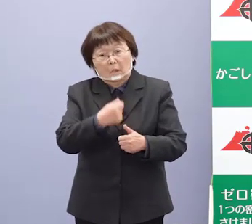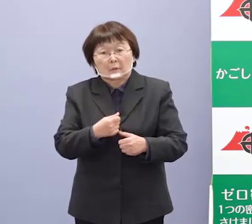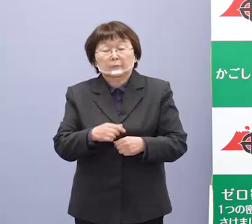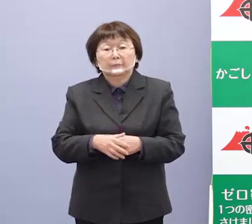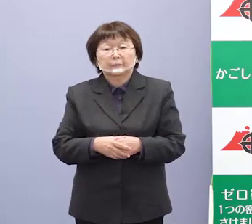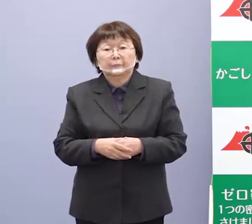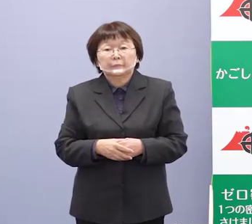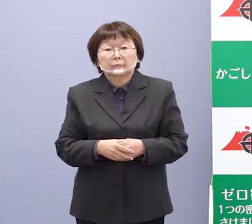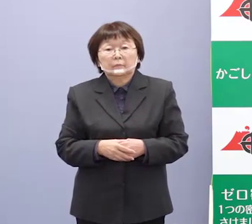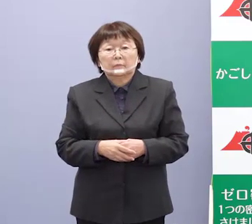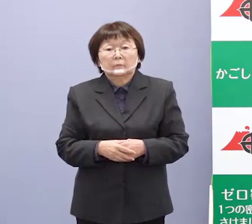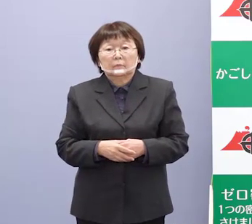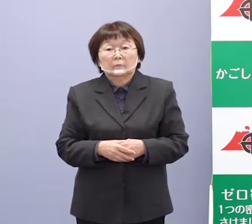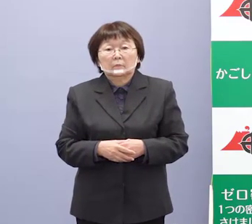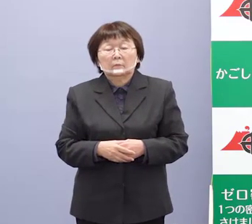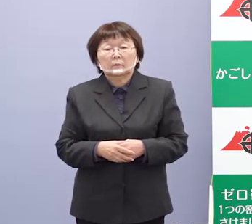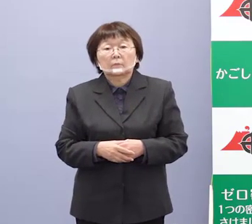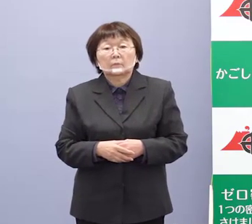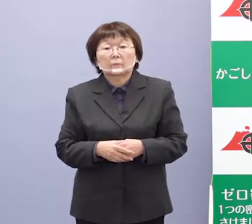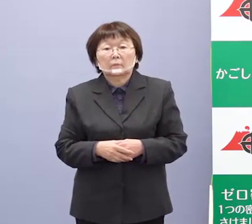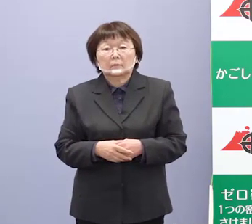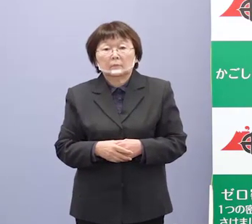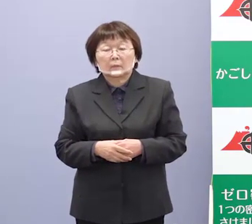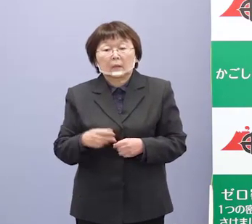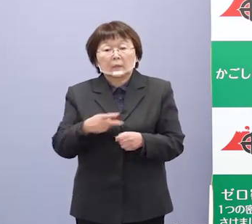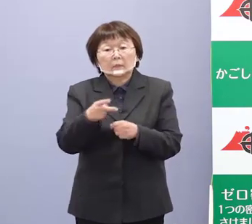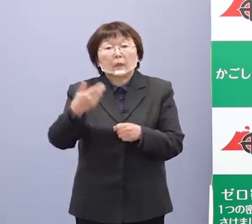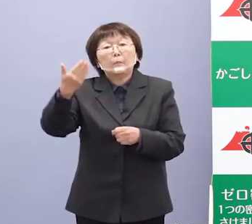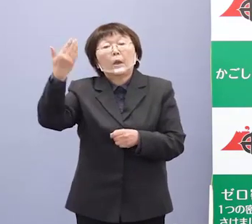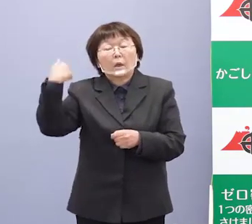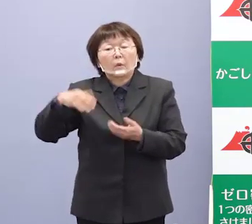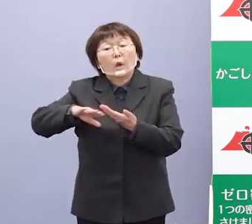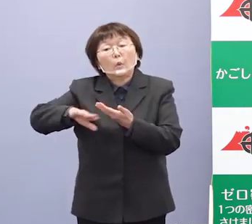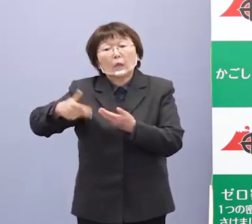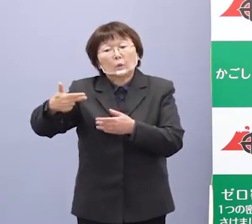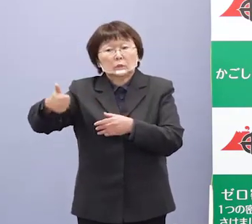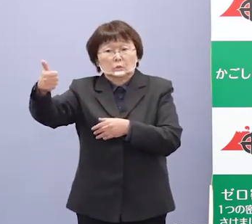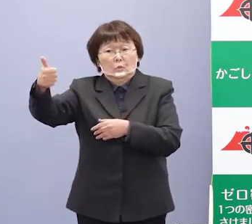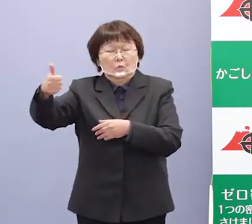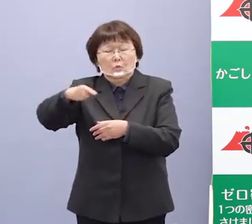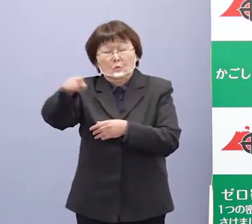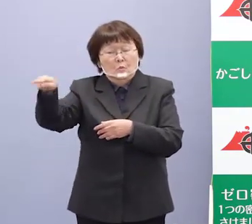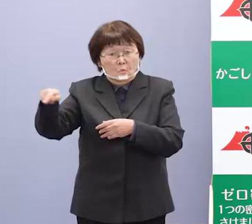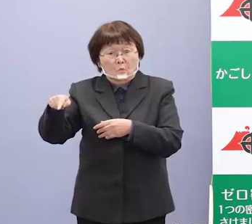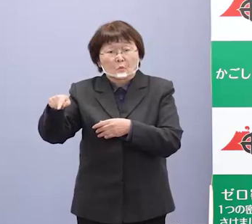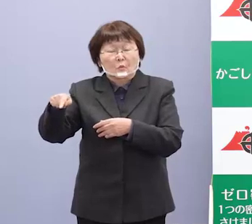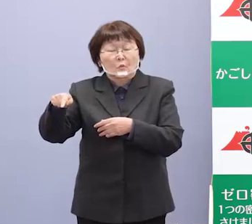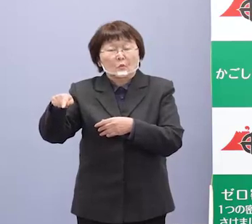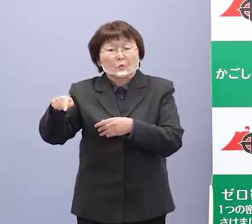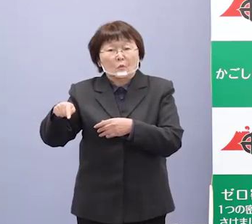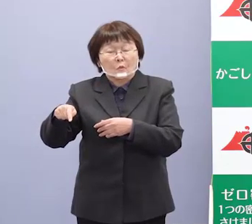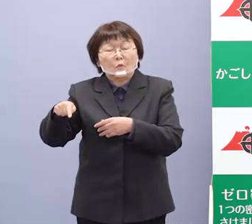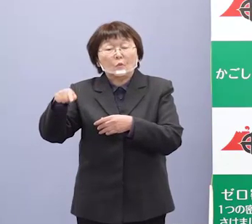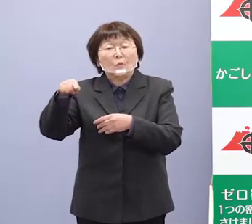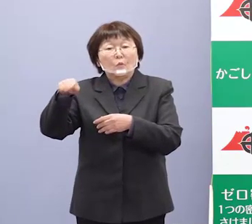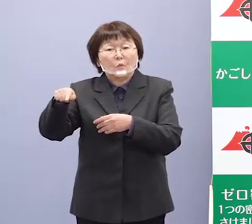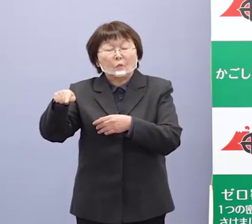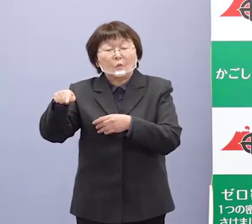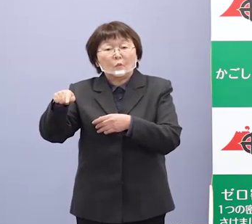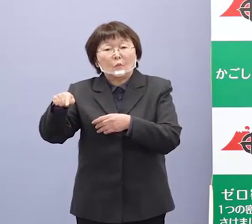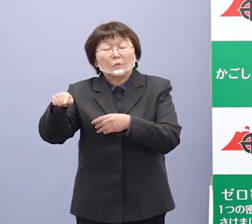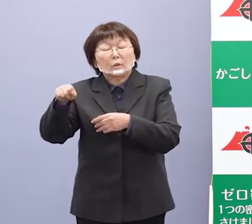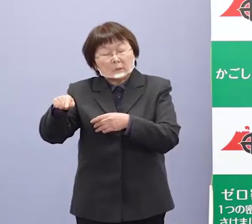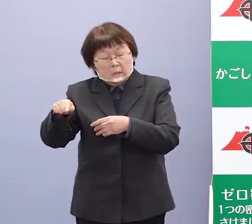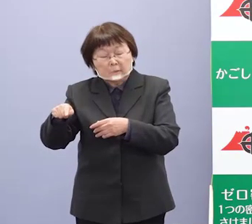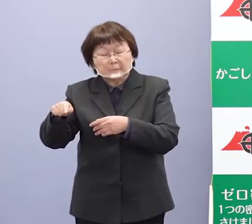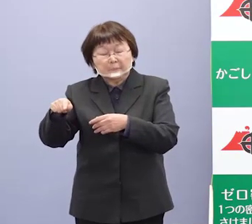ております。まあ、2年前はその他の市長さんから60番首長、市民の首長職に専念してほしいという